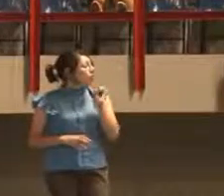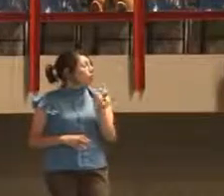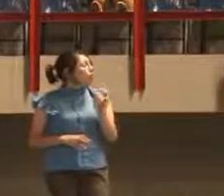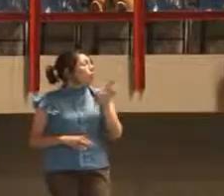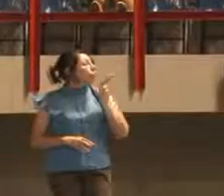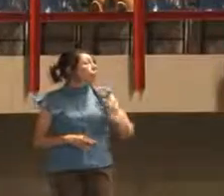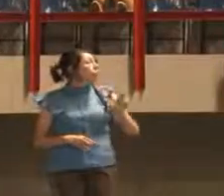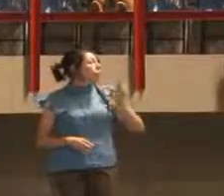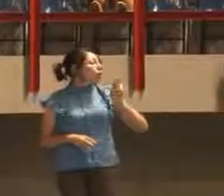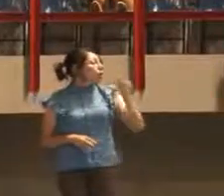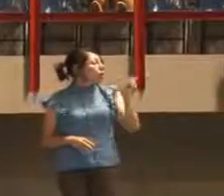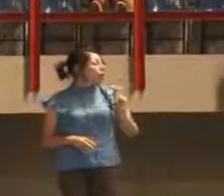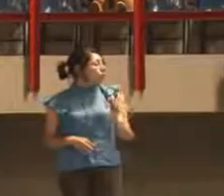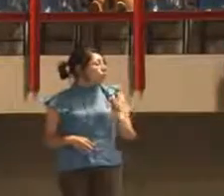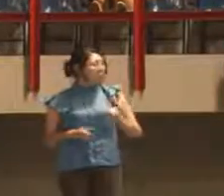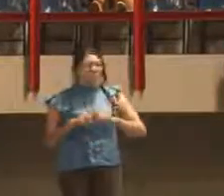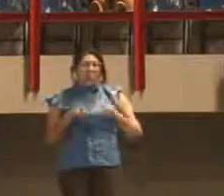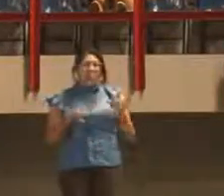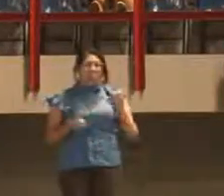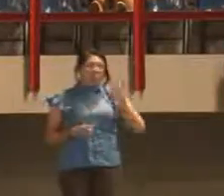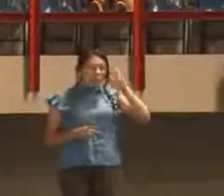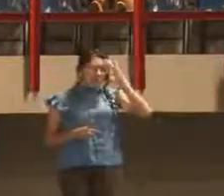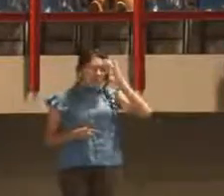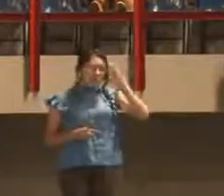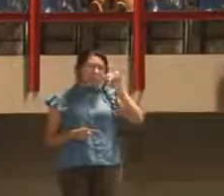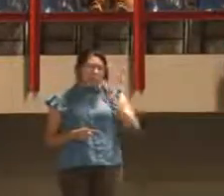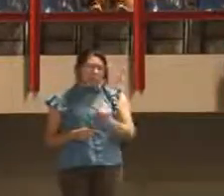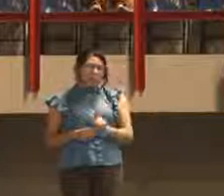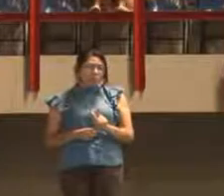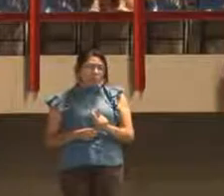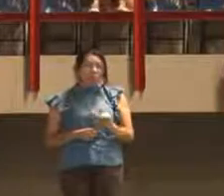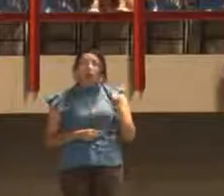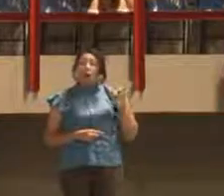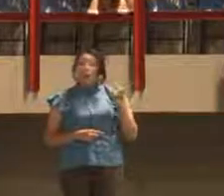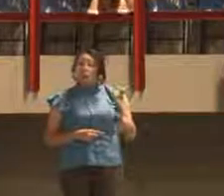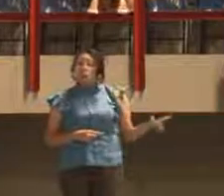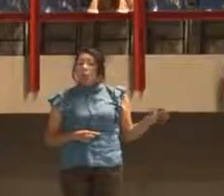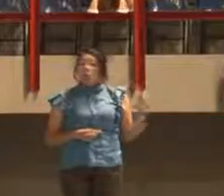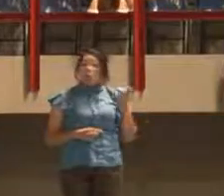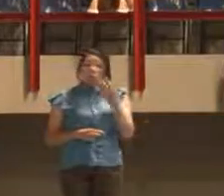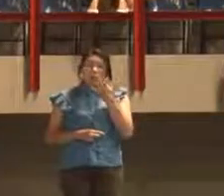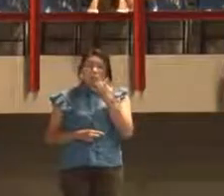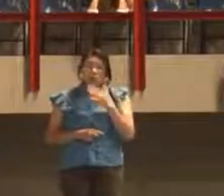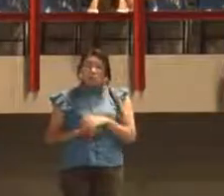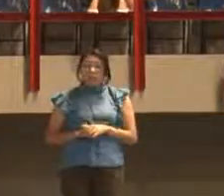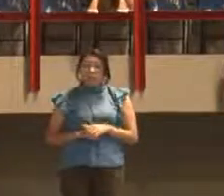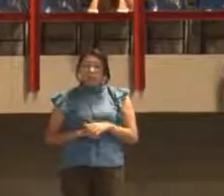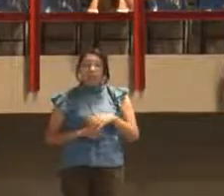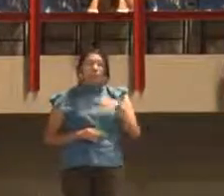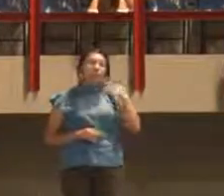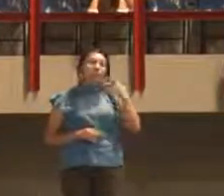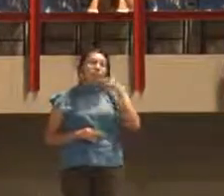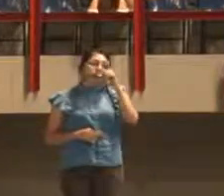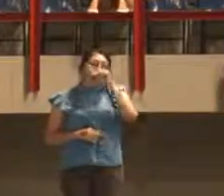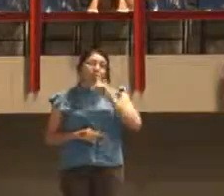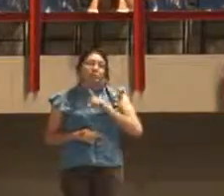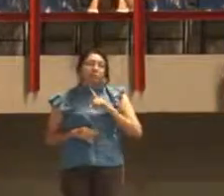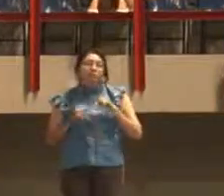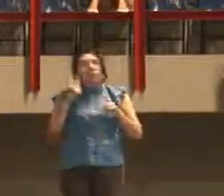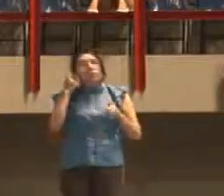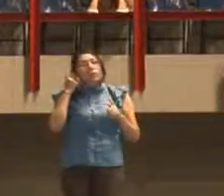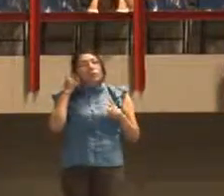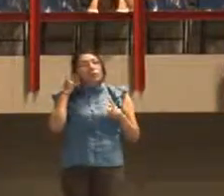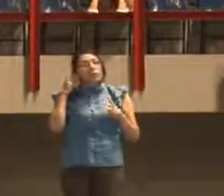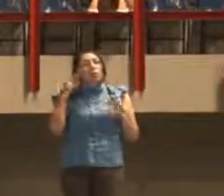mas só tem o azul de cor primária? Não. Qual é a outra cor que o enunciado deu para a gente? Amarelo. Então como é